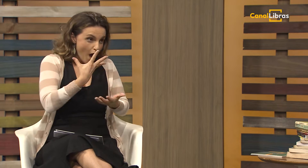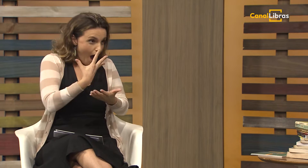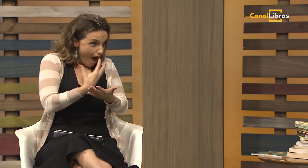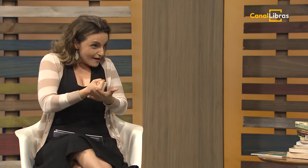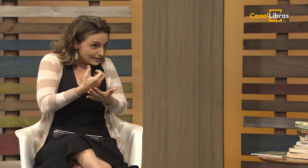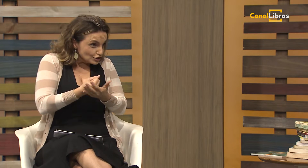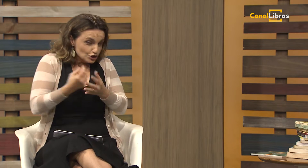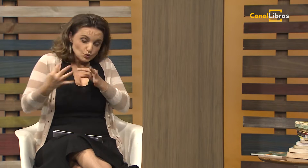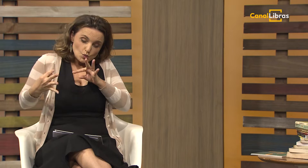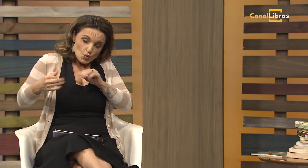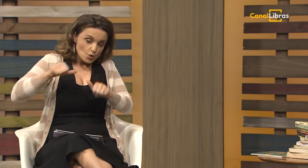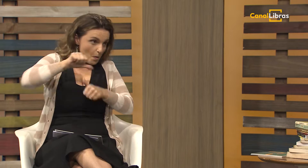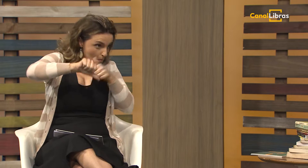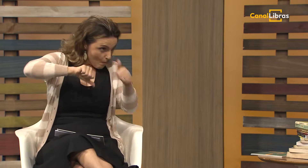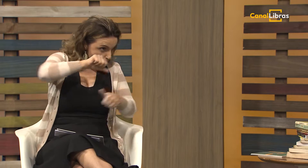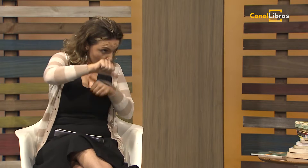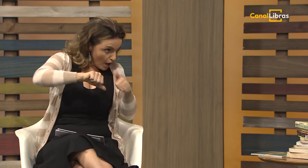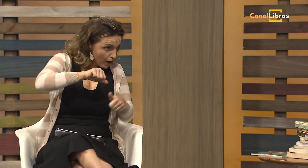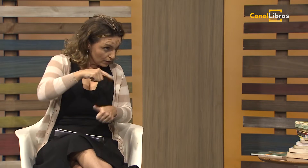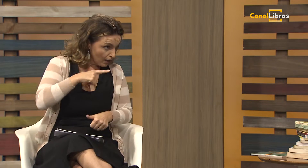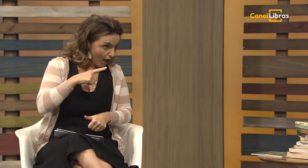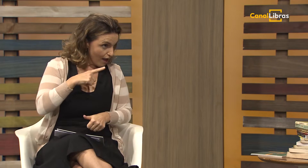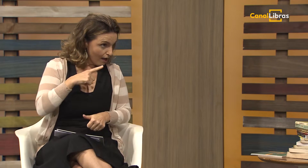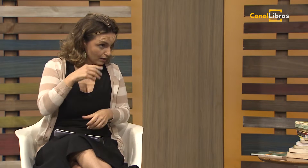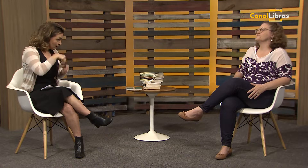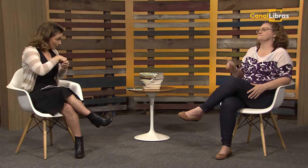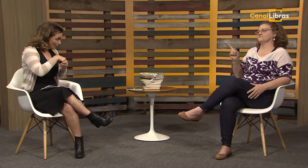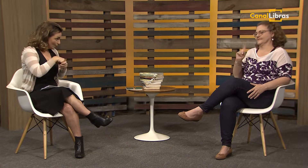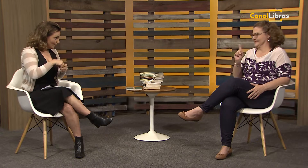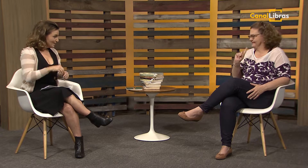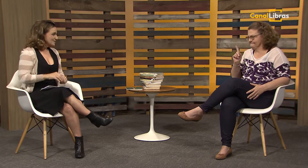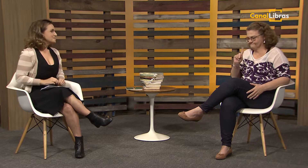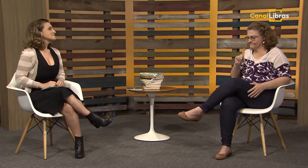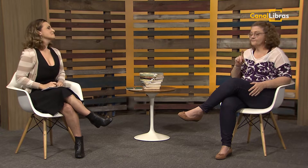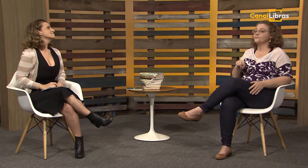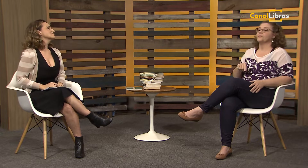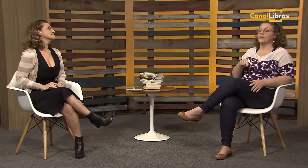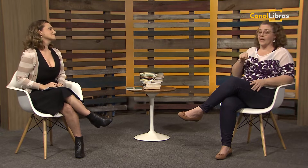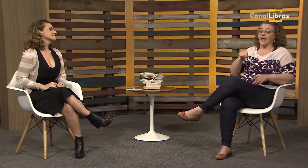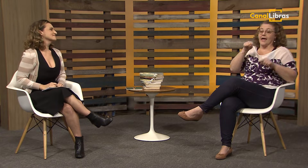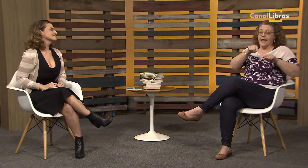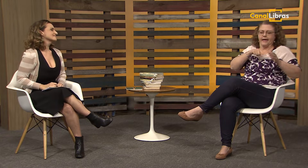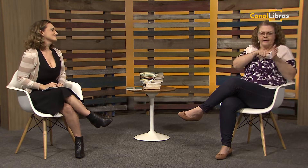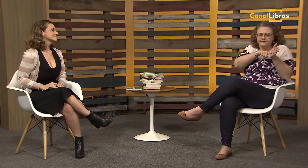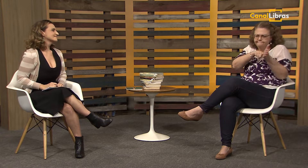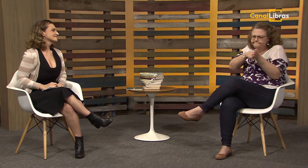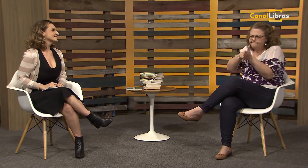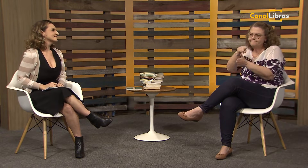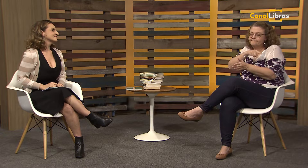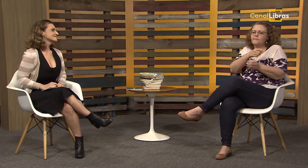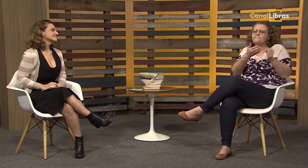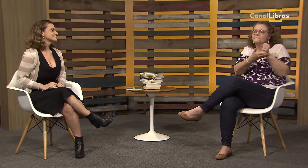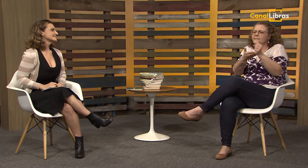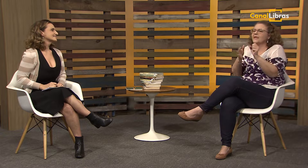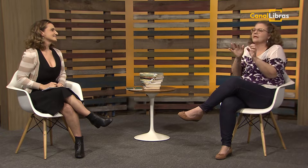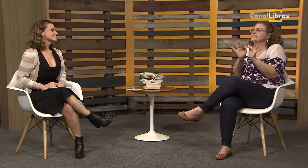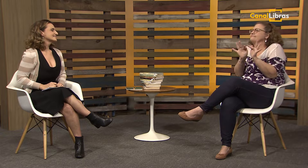de todas essas variações linguísticas da Libras? Não, esse primeiro que eu consultei era básico e continha em torno de